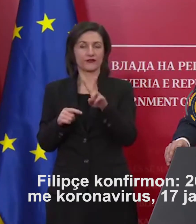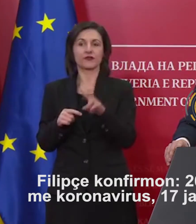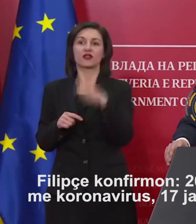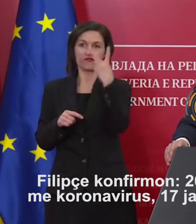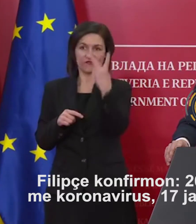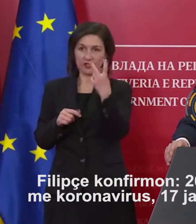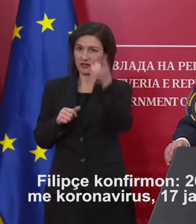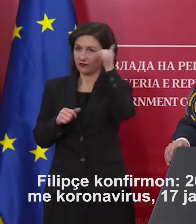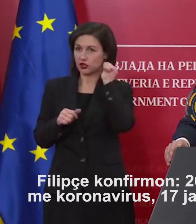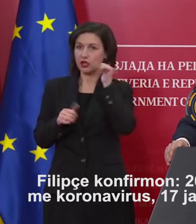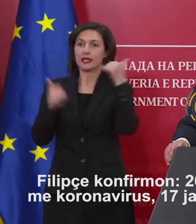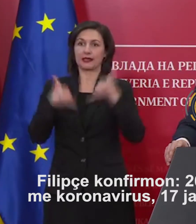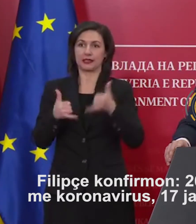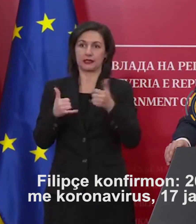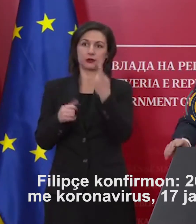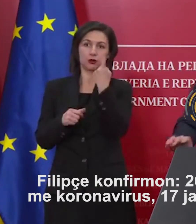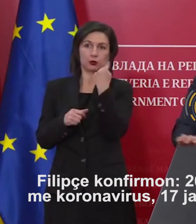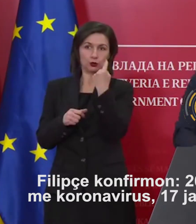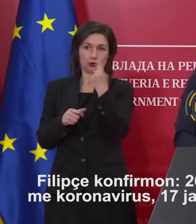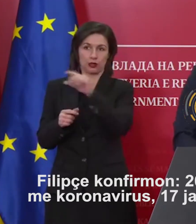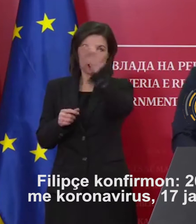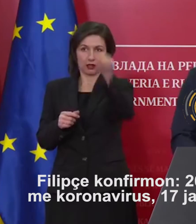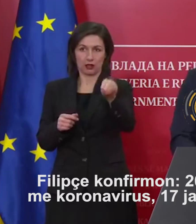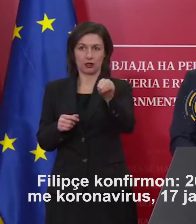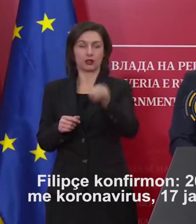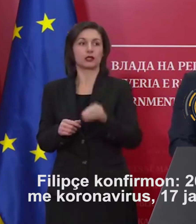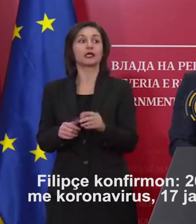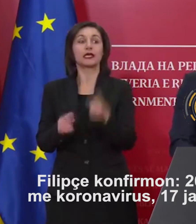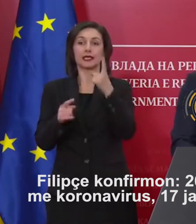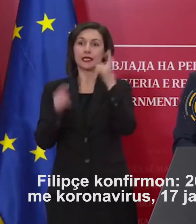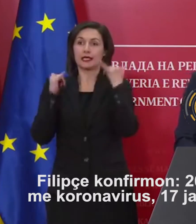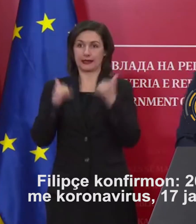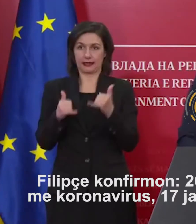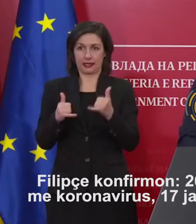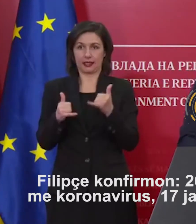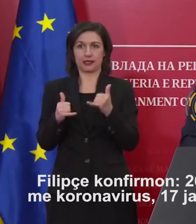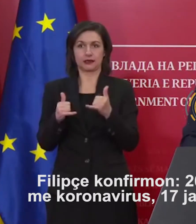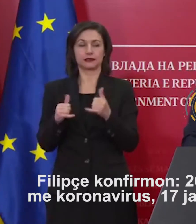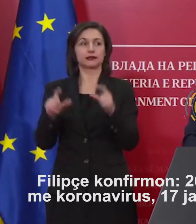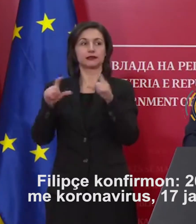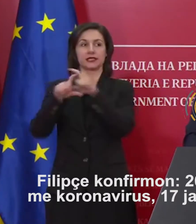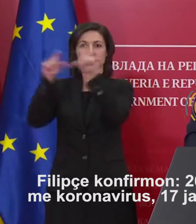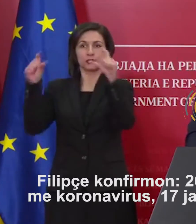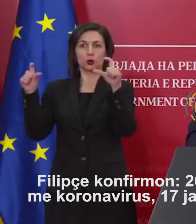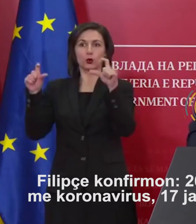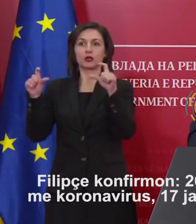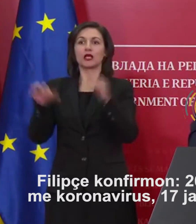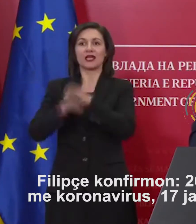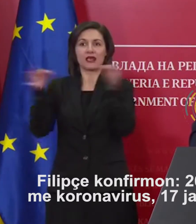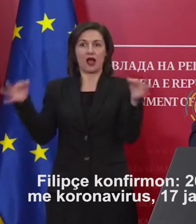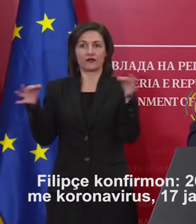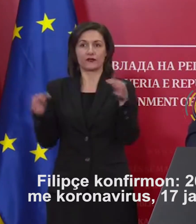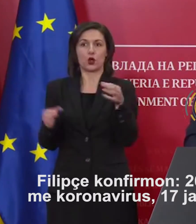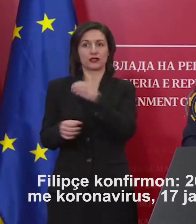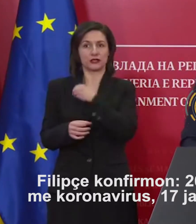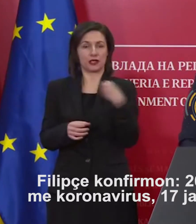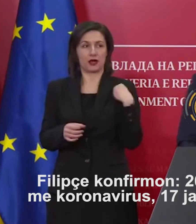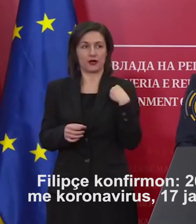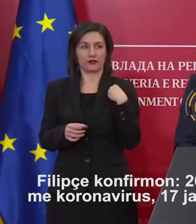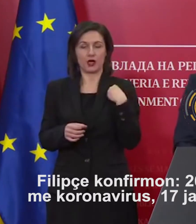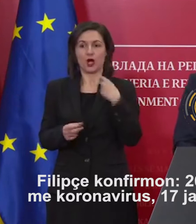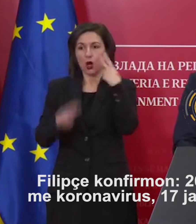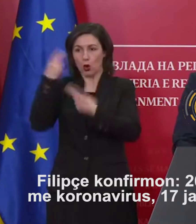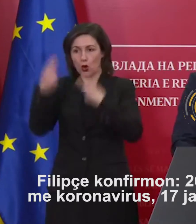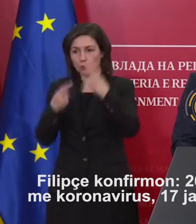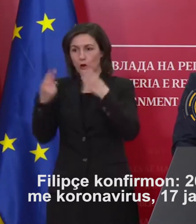еден пациент. И денеска во Институтот за јавно здравје ги направивме контролните тестови со цел да